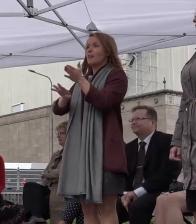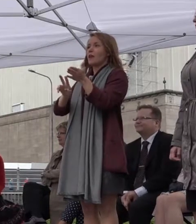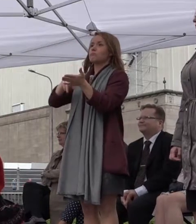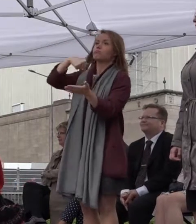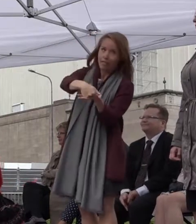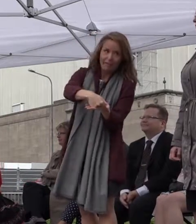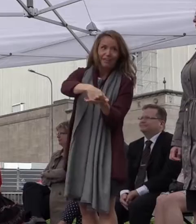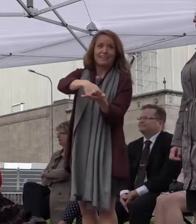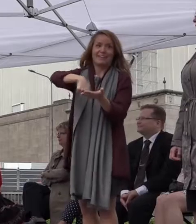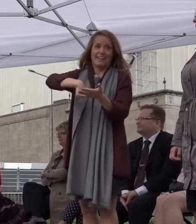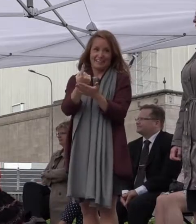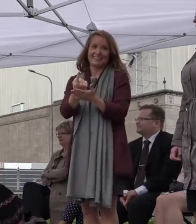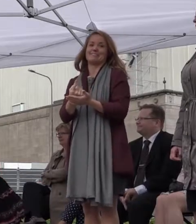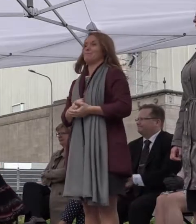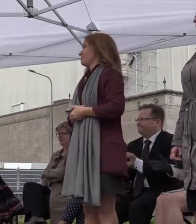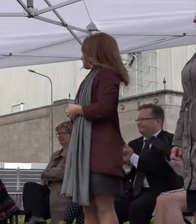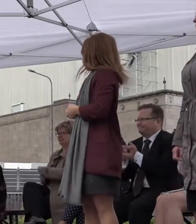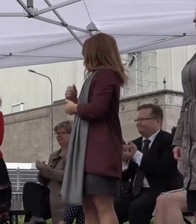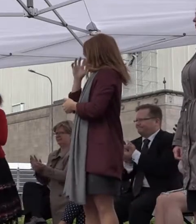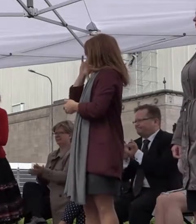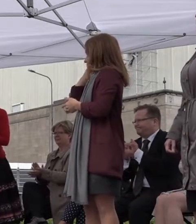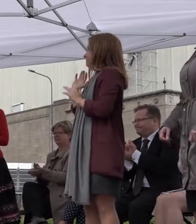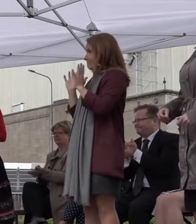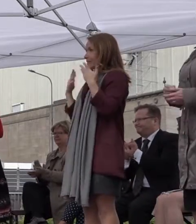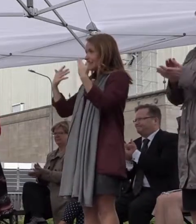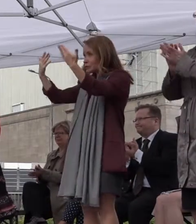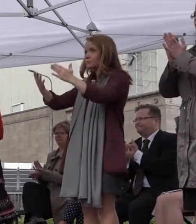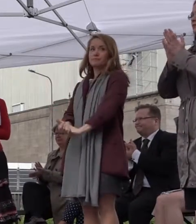kompastuisi ensimmäiseen kiveen. Kiitos.